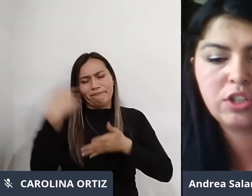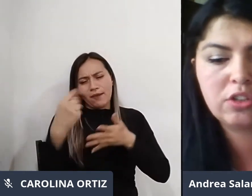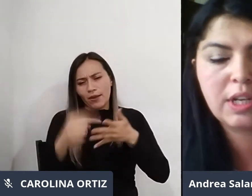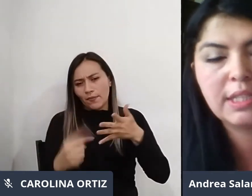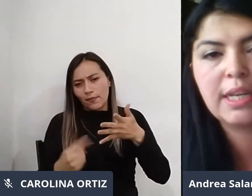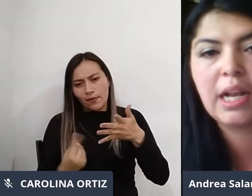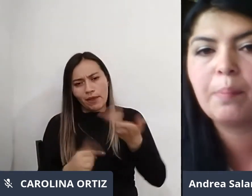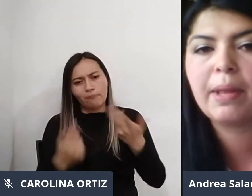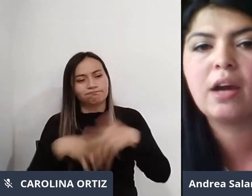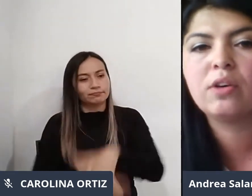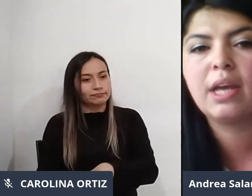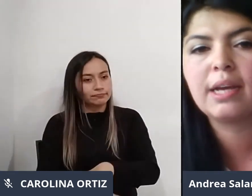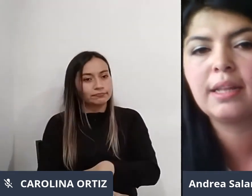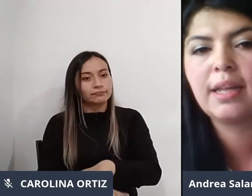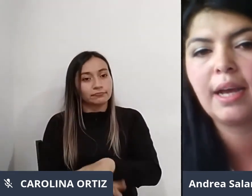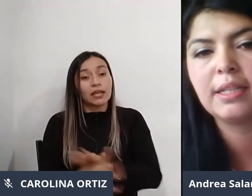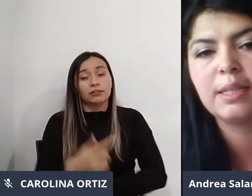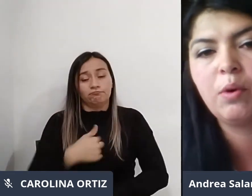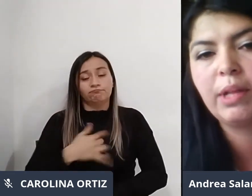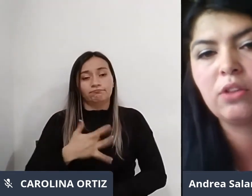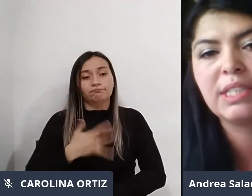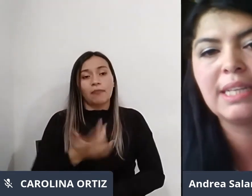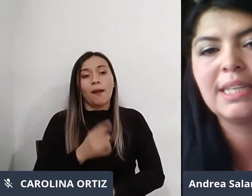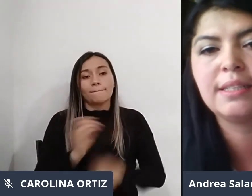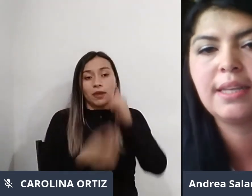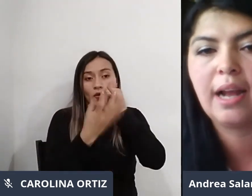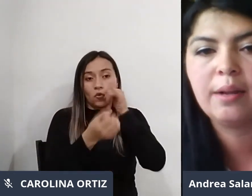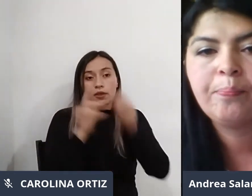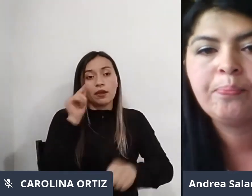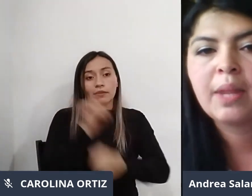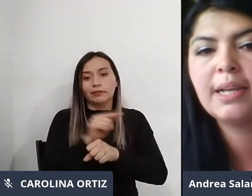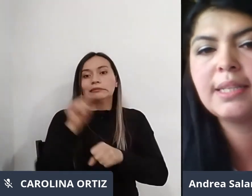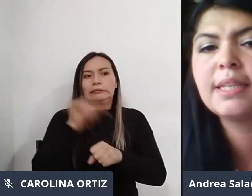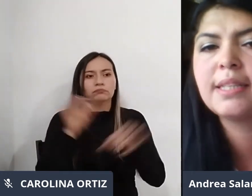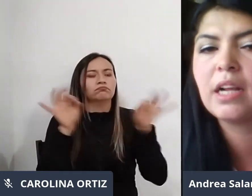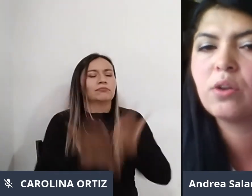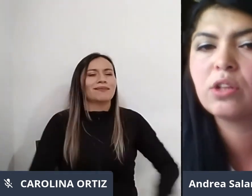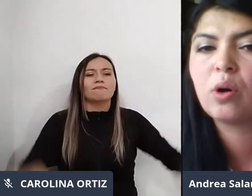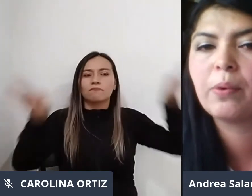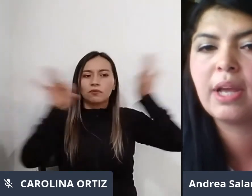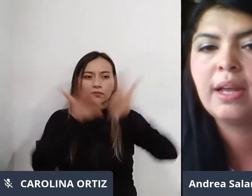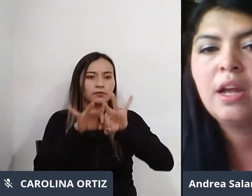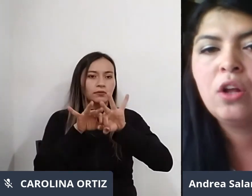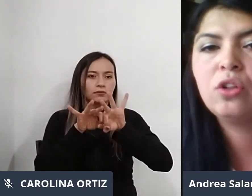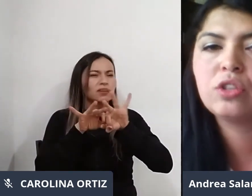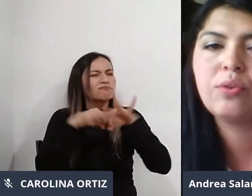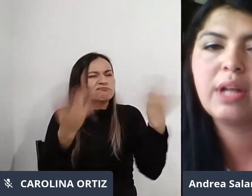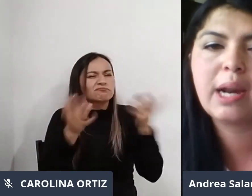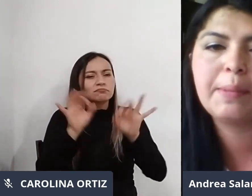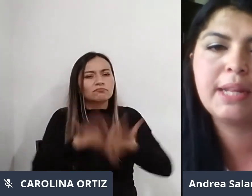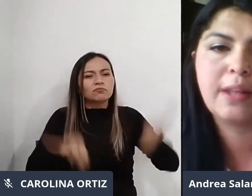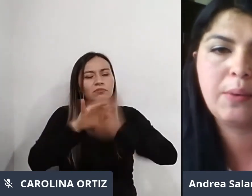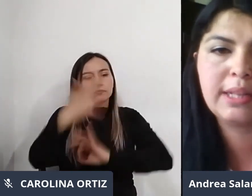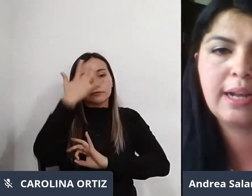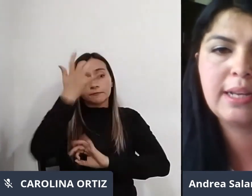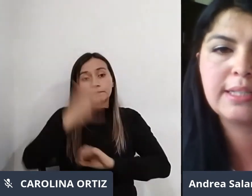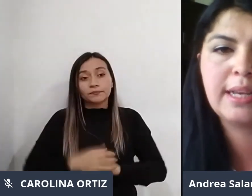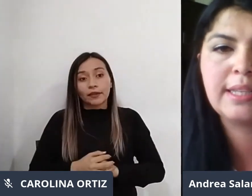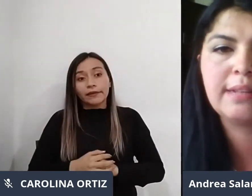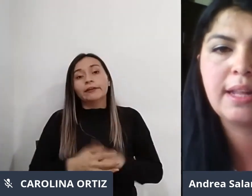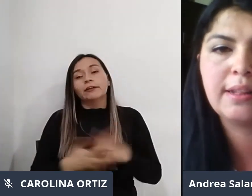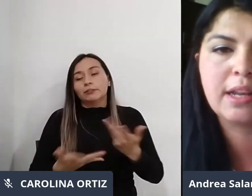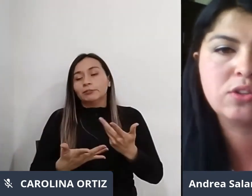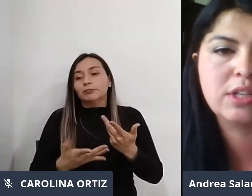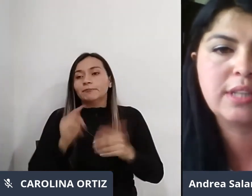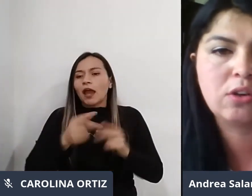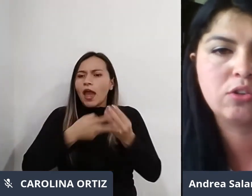Entonces, yo siento que sí, que la pedagogía crítica en este momento es esencial. Es esencial sobre todo porque nos da una herramienta vital, y